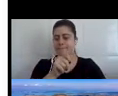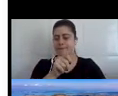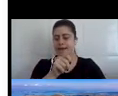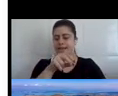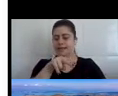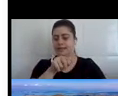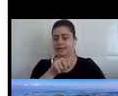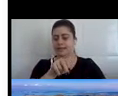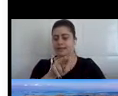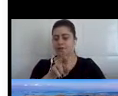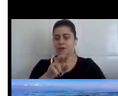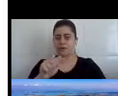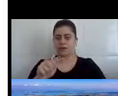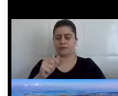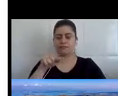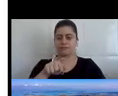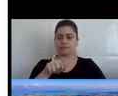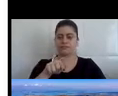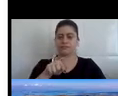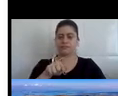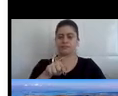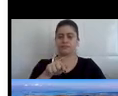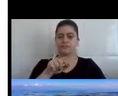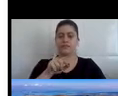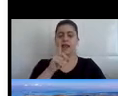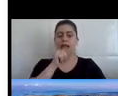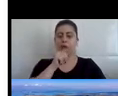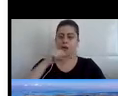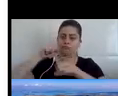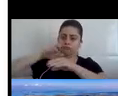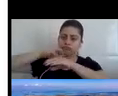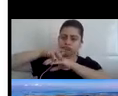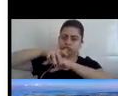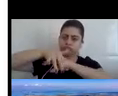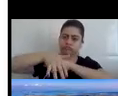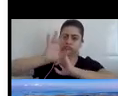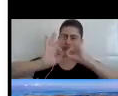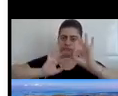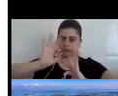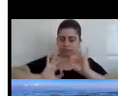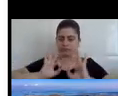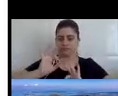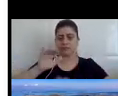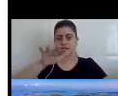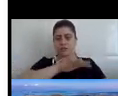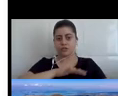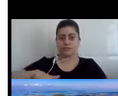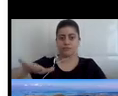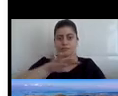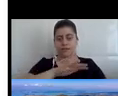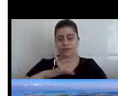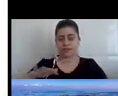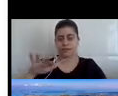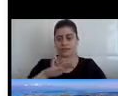é um manancial de abastecimento hídrico da cidade, né, da população. E essa região toda é uma área de